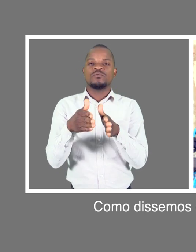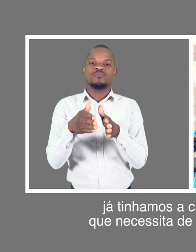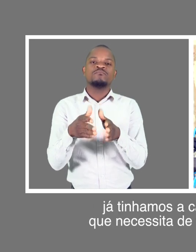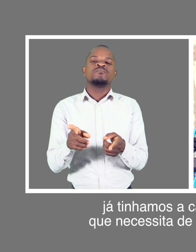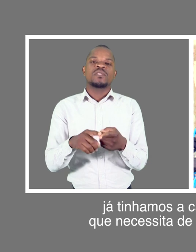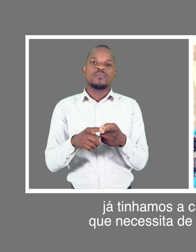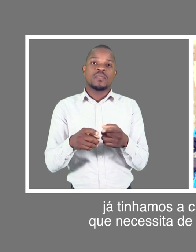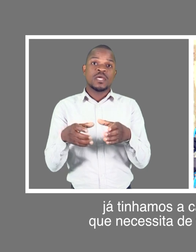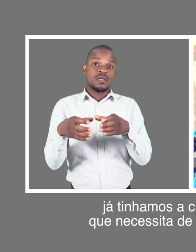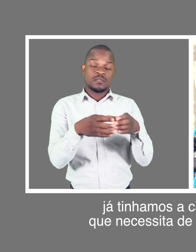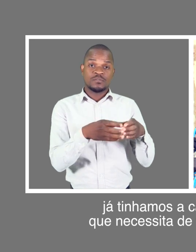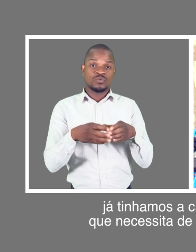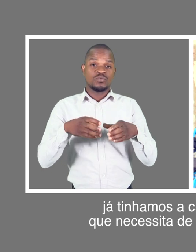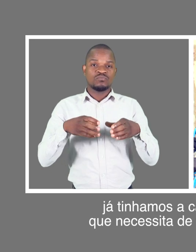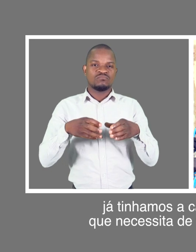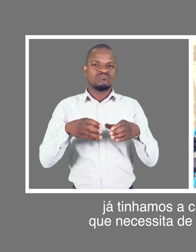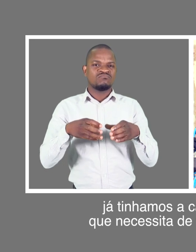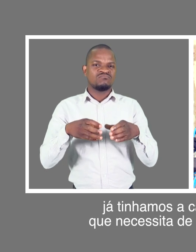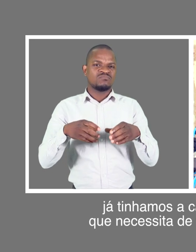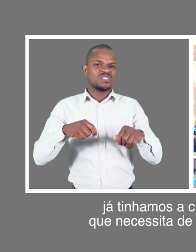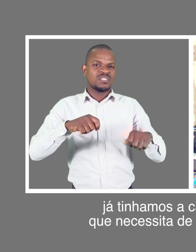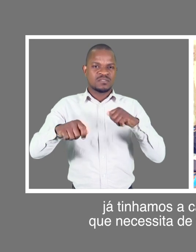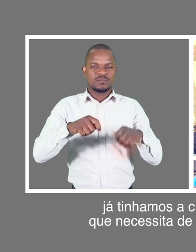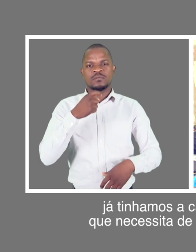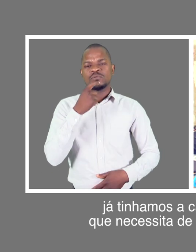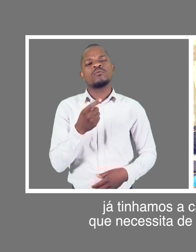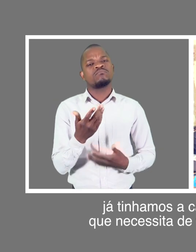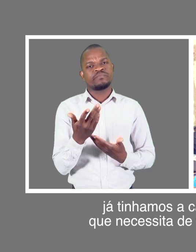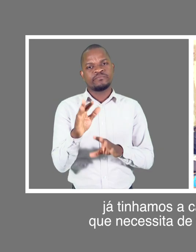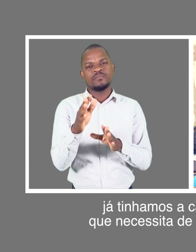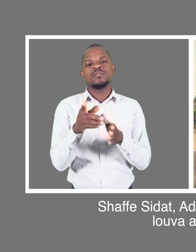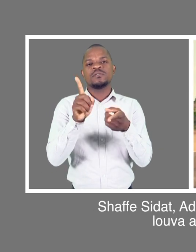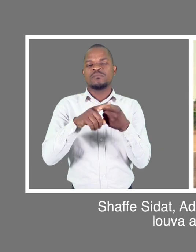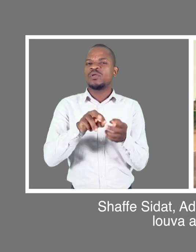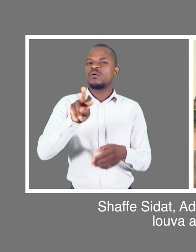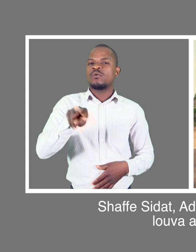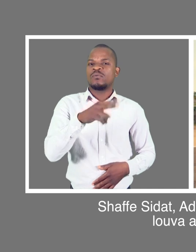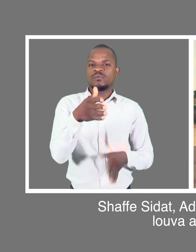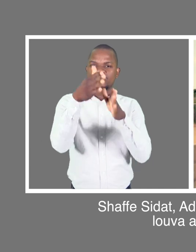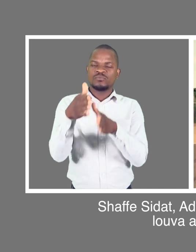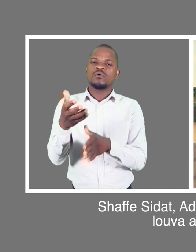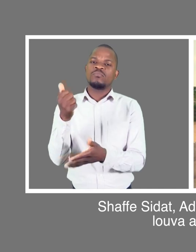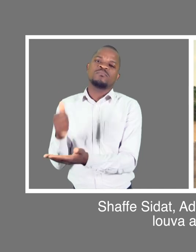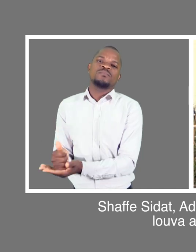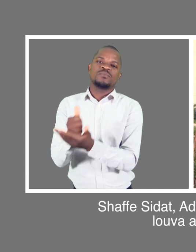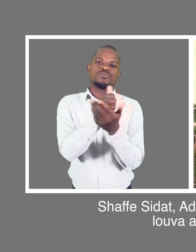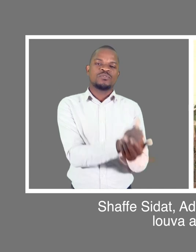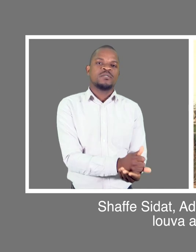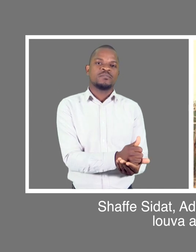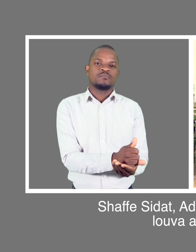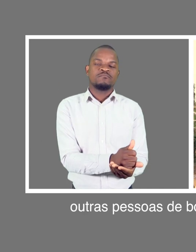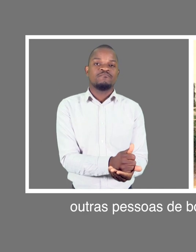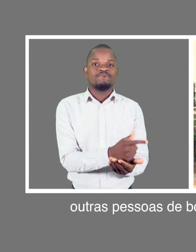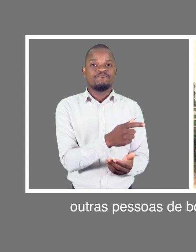doações. Já tínhamos a cadeira à espera de uma pessoa que necessita de verdade para podermos dar a cadeira. Shafi Zidante, administrador de Marraquene, nova